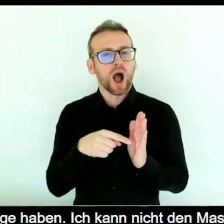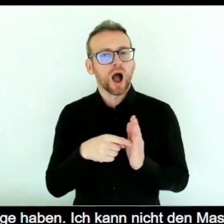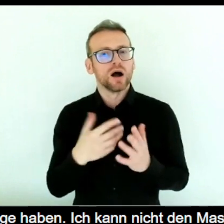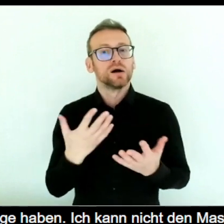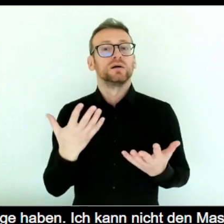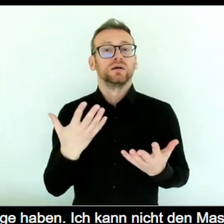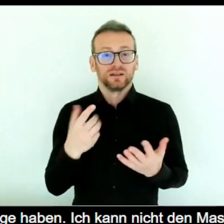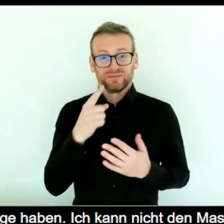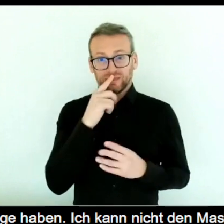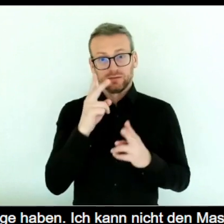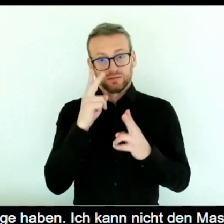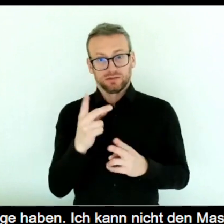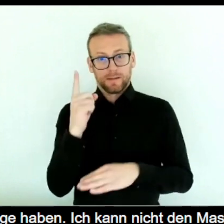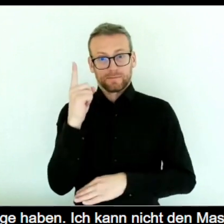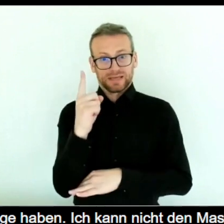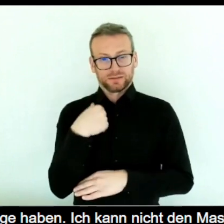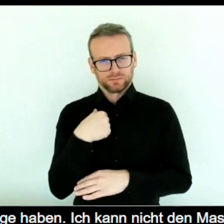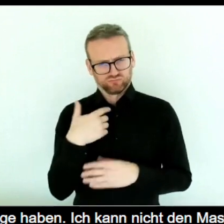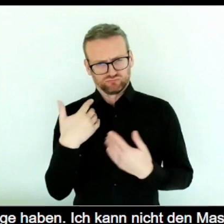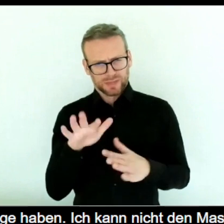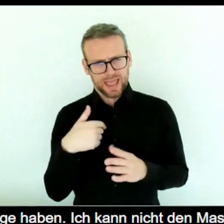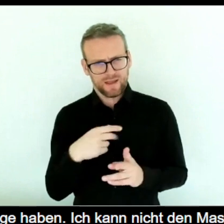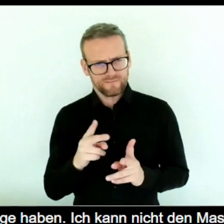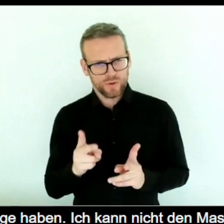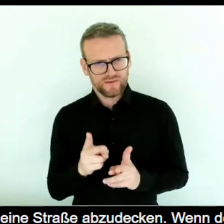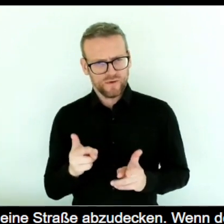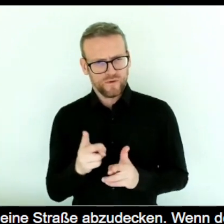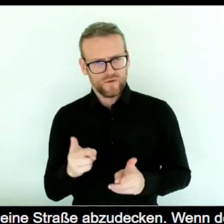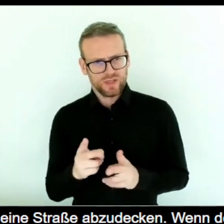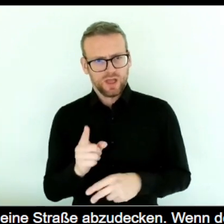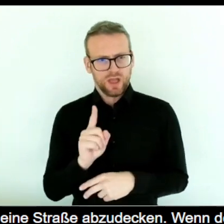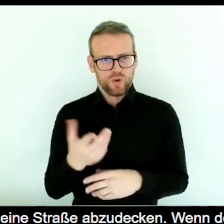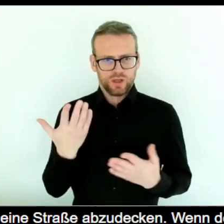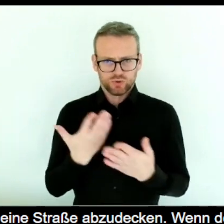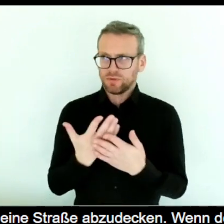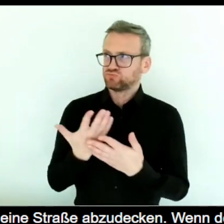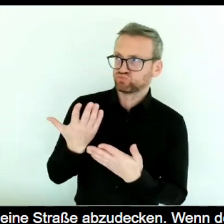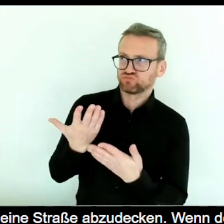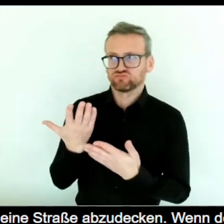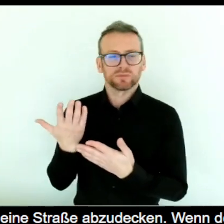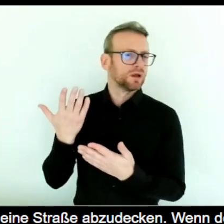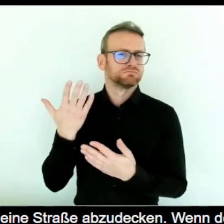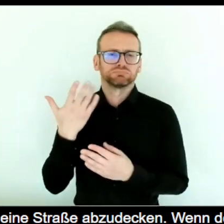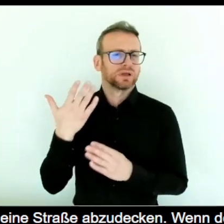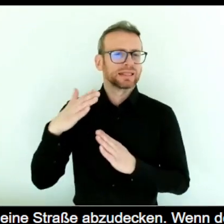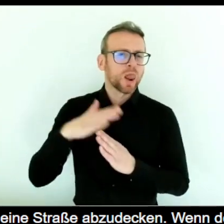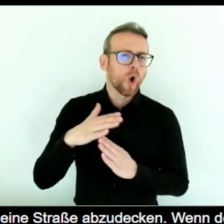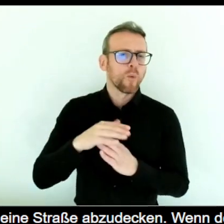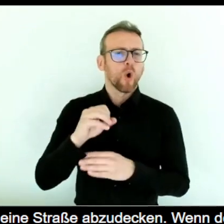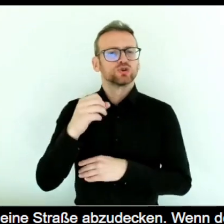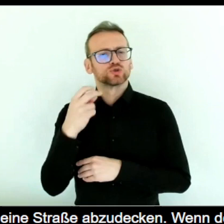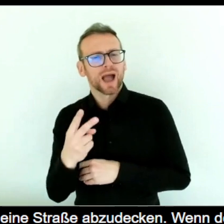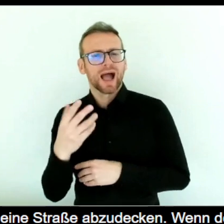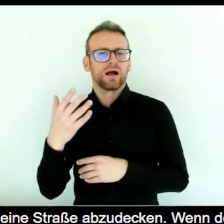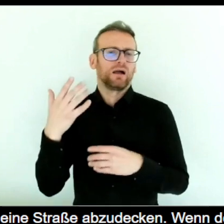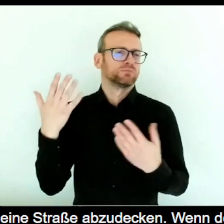seiner eigenen Antenne bis dato. Jetzt schärft die EU nach und sagt, wenn einer drauf ist, muss ja auch alle anderen auf seine eigene